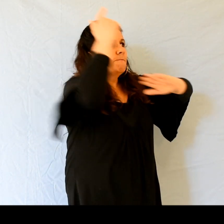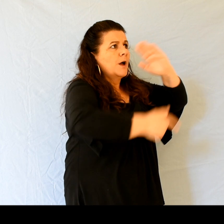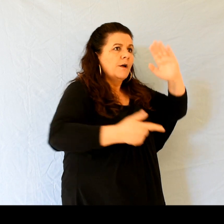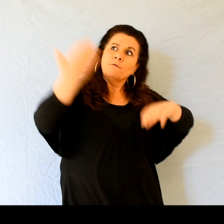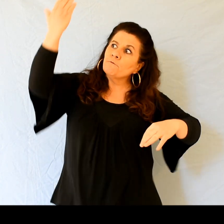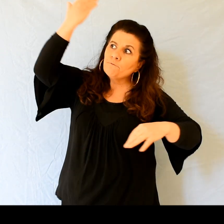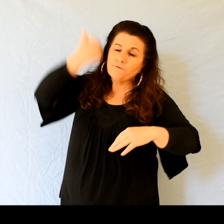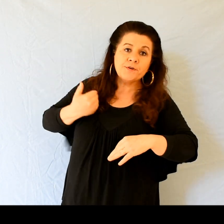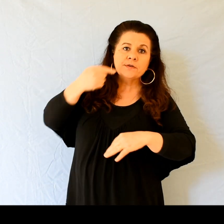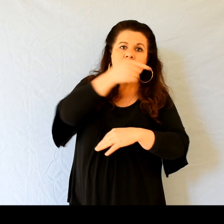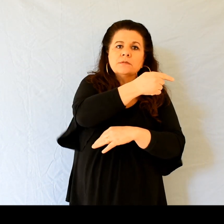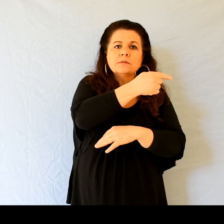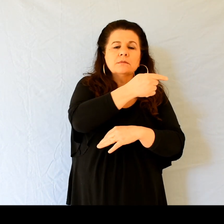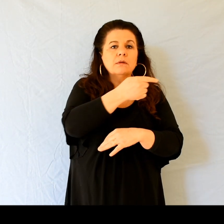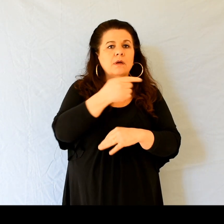Alors Jésus leur déclara: